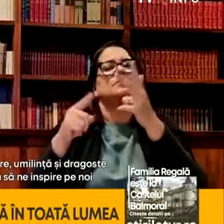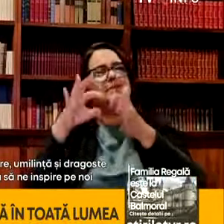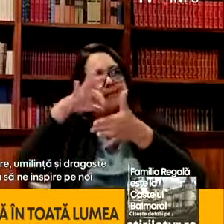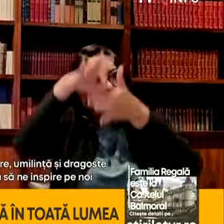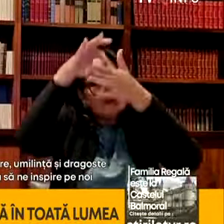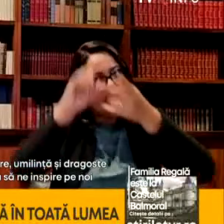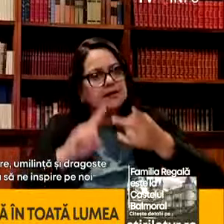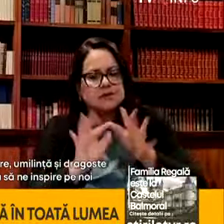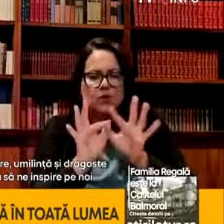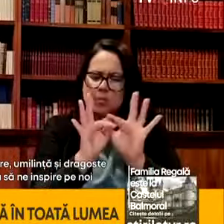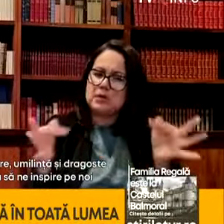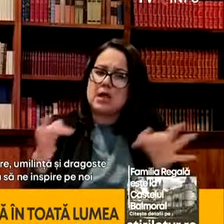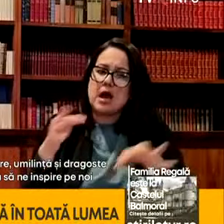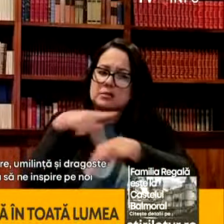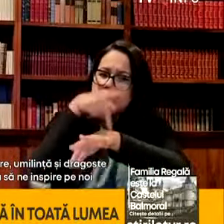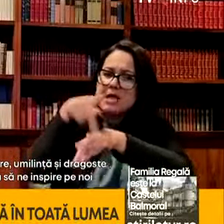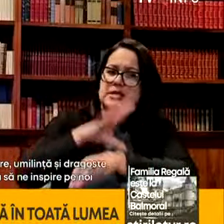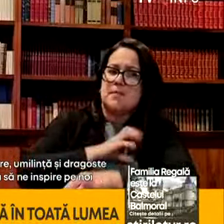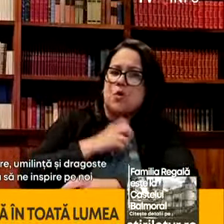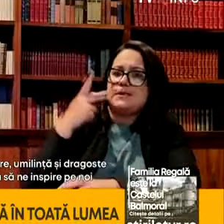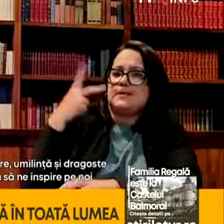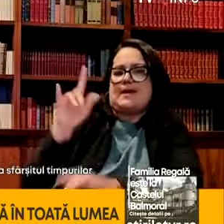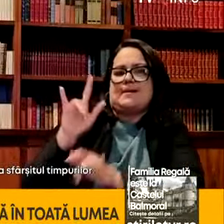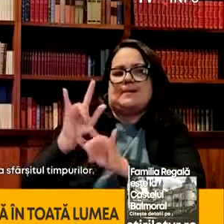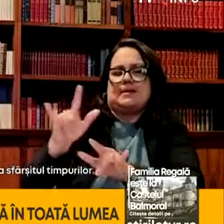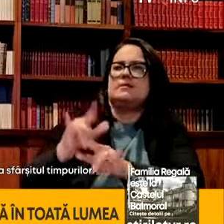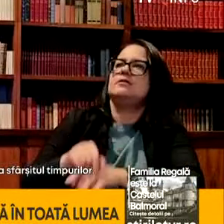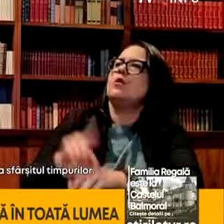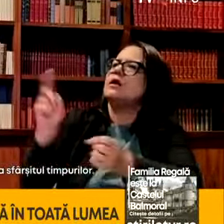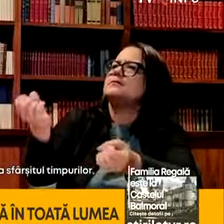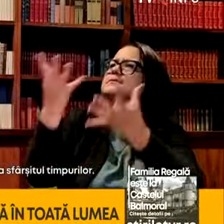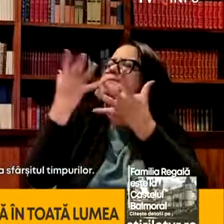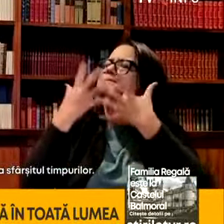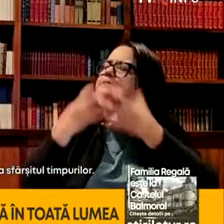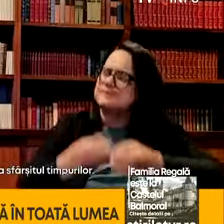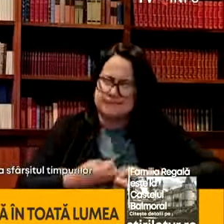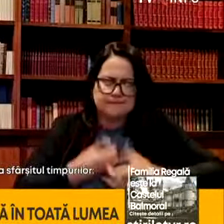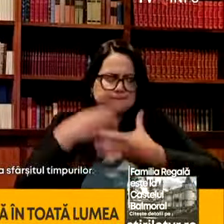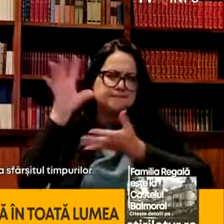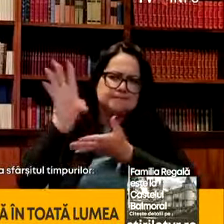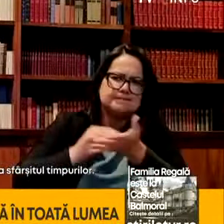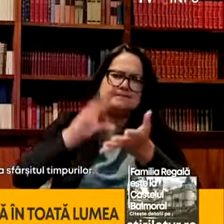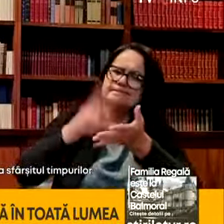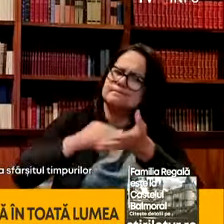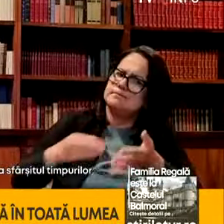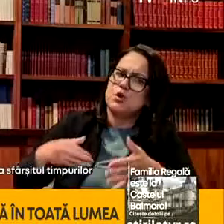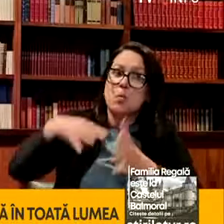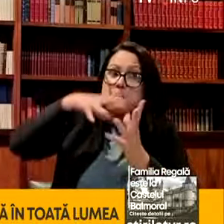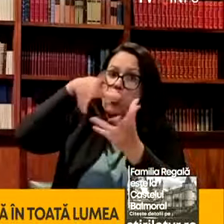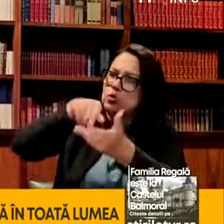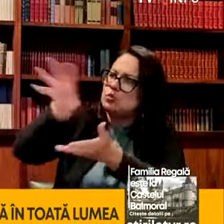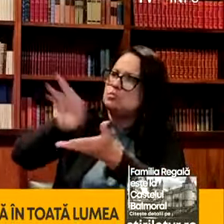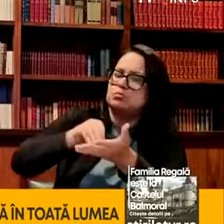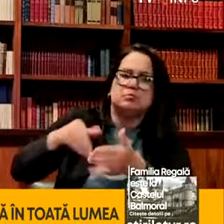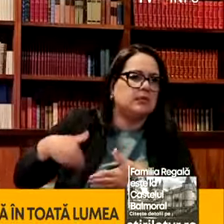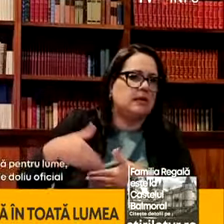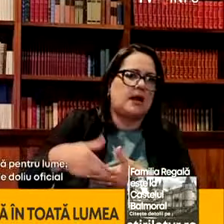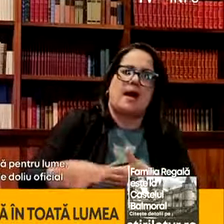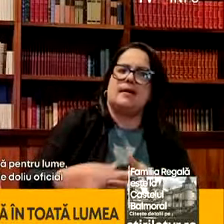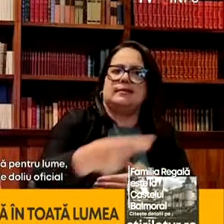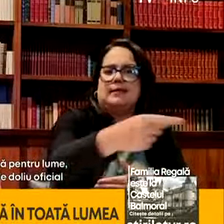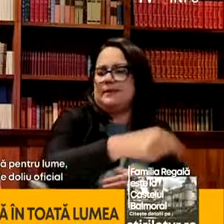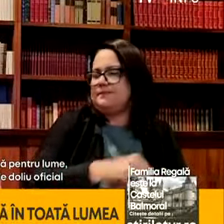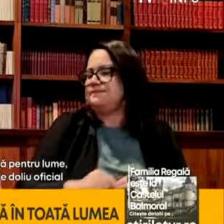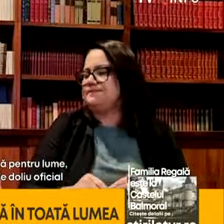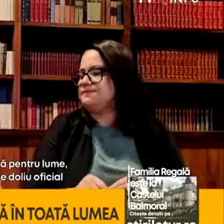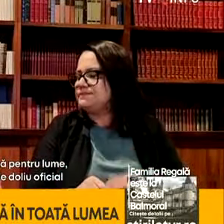humildade e de amor à pátria seguirá inspirando a nós e ao mundo inteiro até o fim dos tempos.